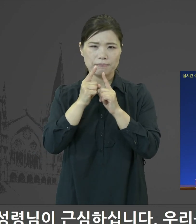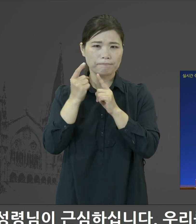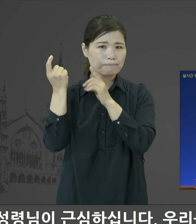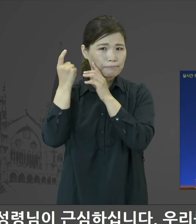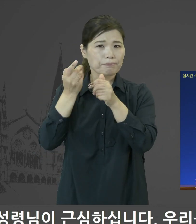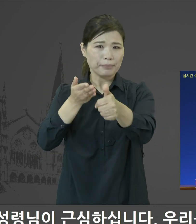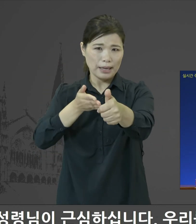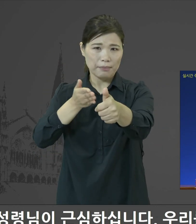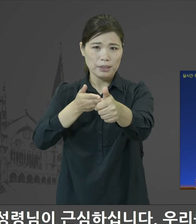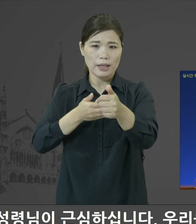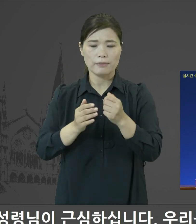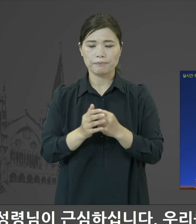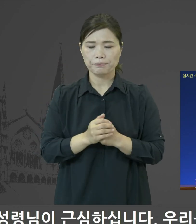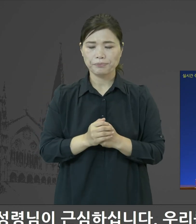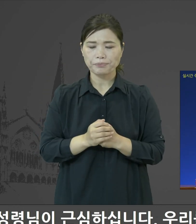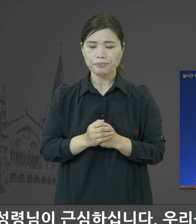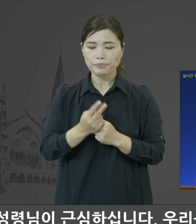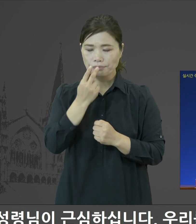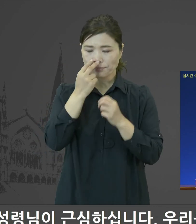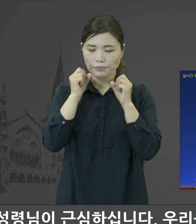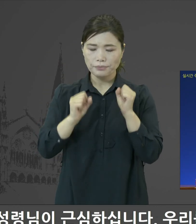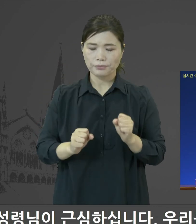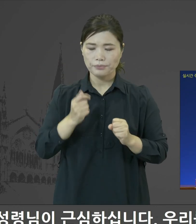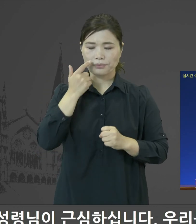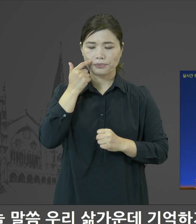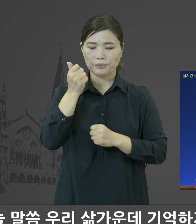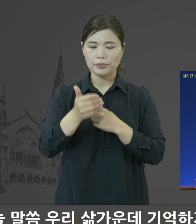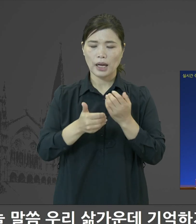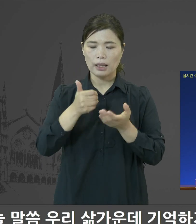기도하겠습니다. 살아계신 아버지 하나님,